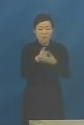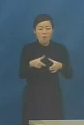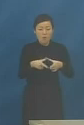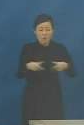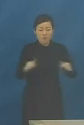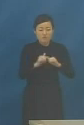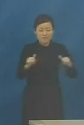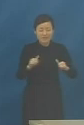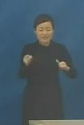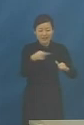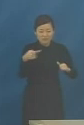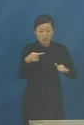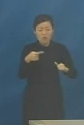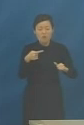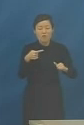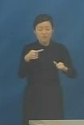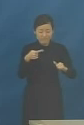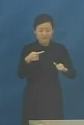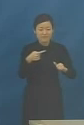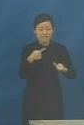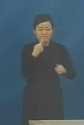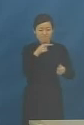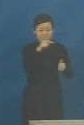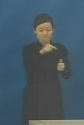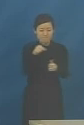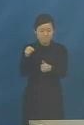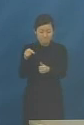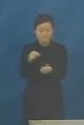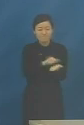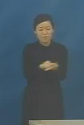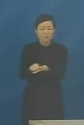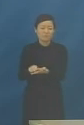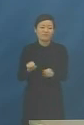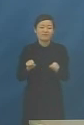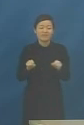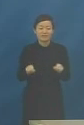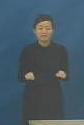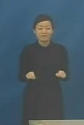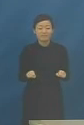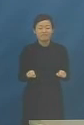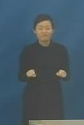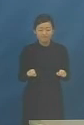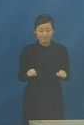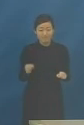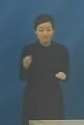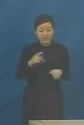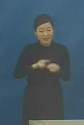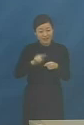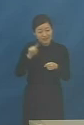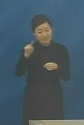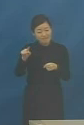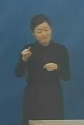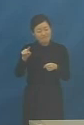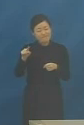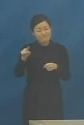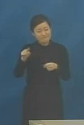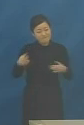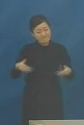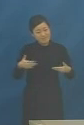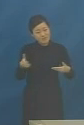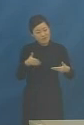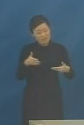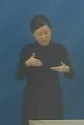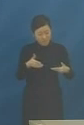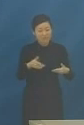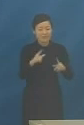そして5月マーライ来年度ですね亀裂がもう少しあったくなってからまあ皆さんツアーの方にご招待を